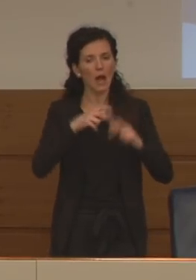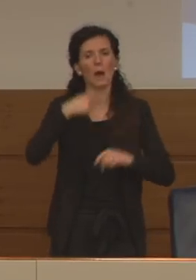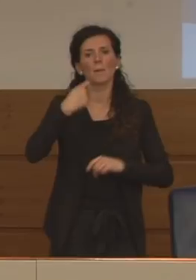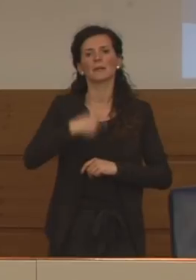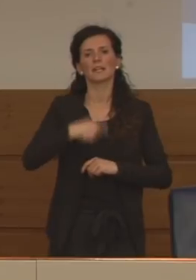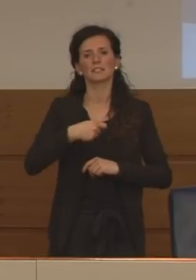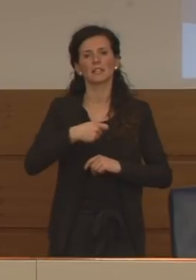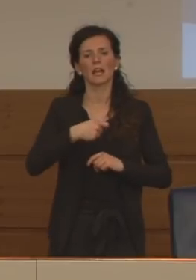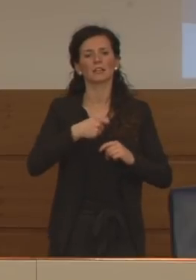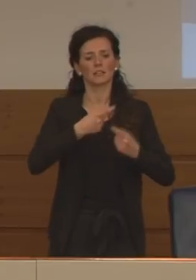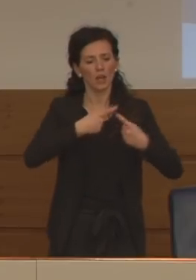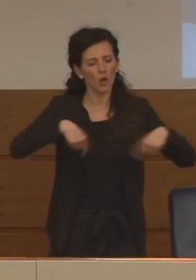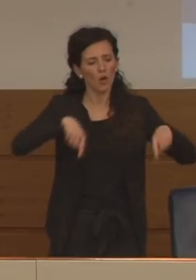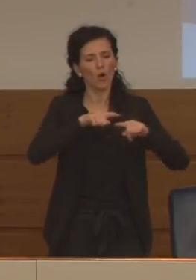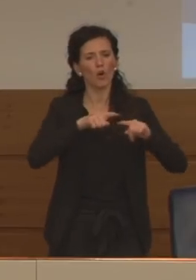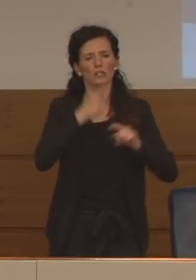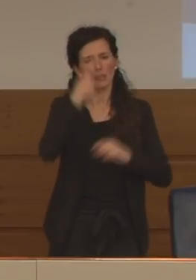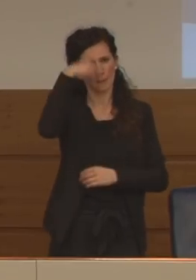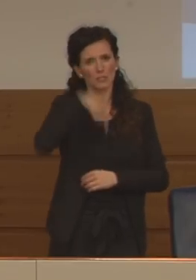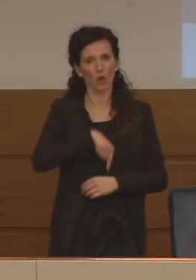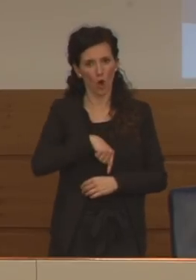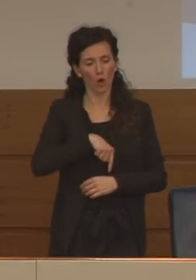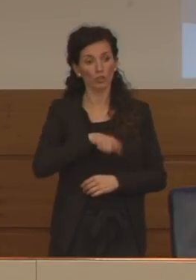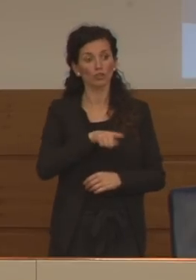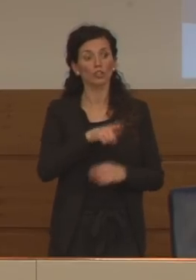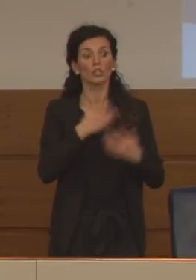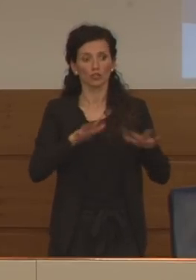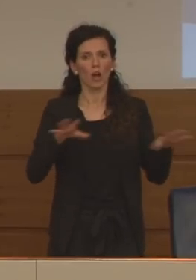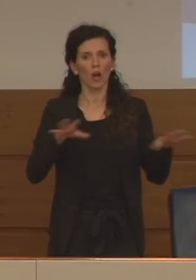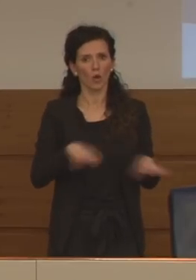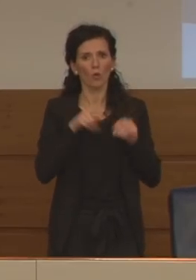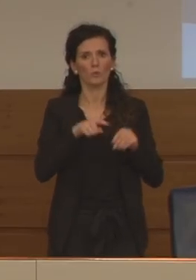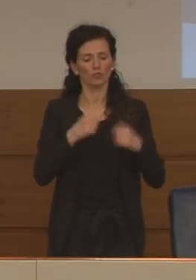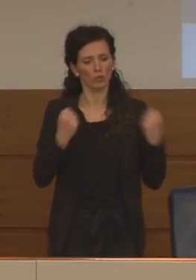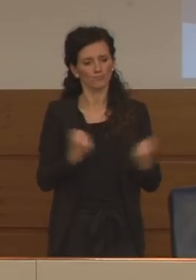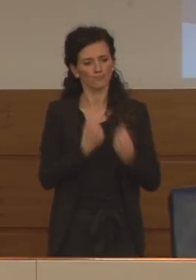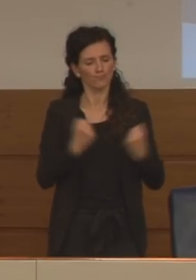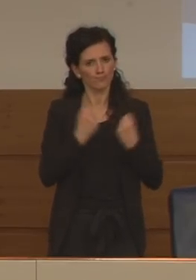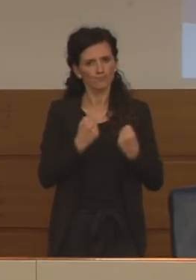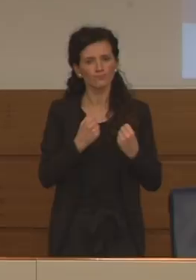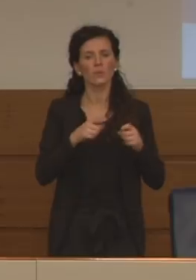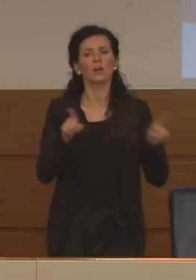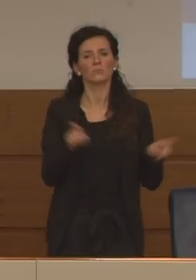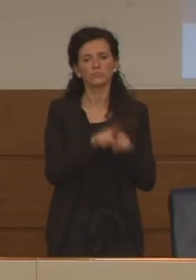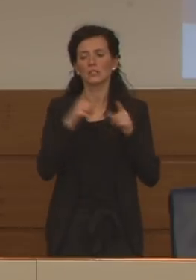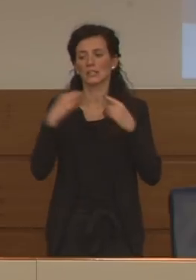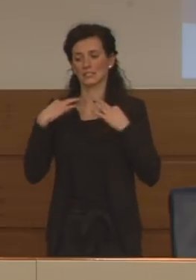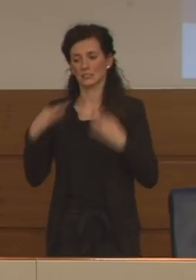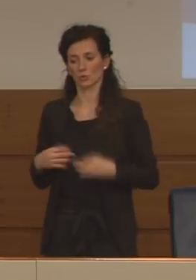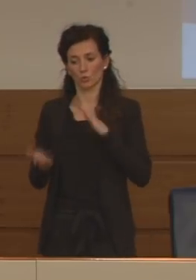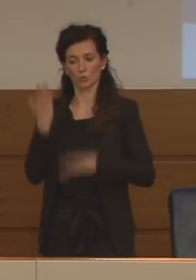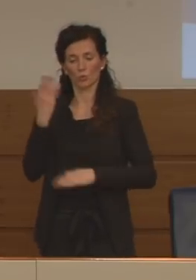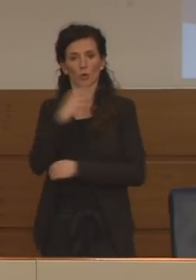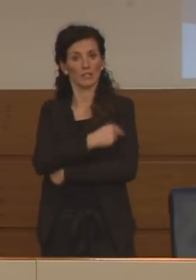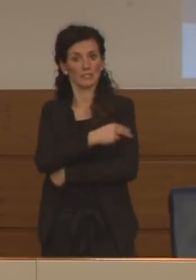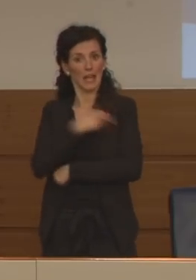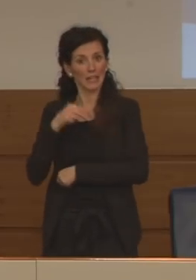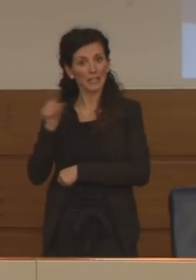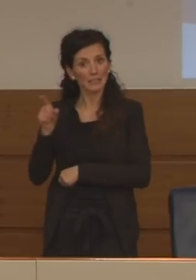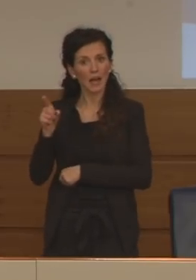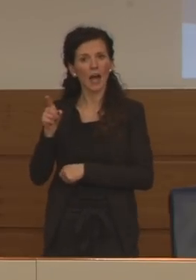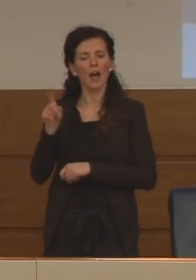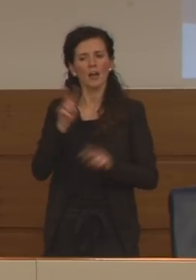dell'ordine degli psicologi si stanno attivando anche altre iniziative lo stesso istituto su personalità sta creando dei